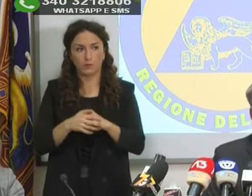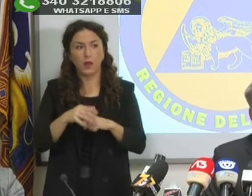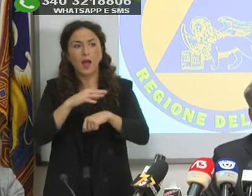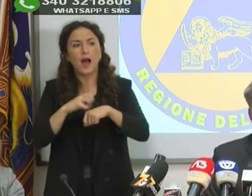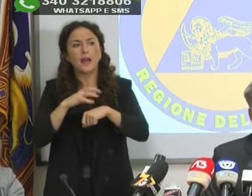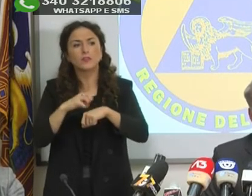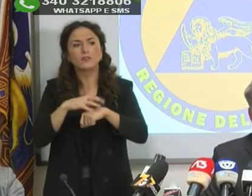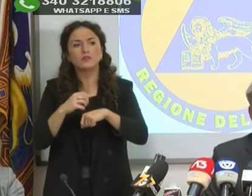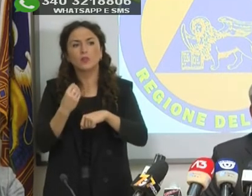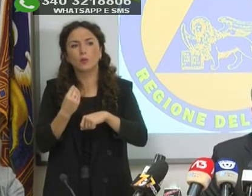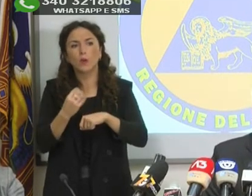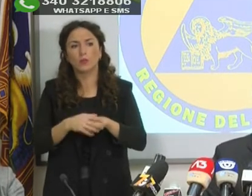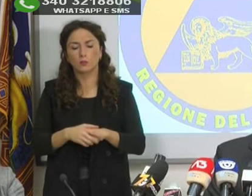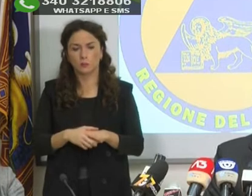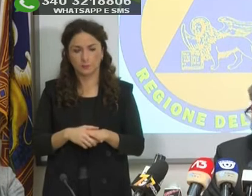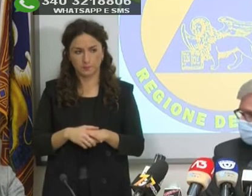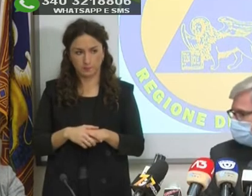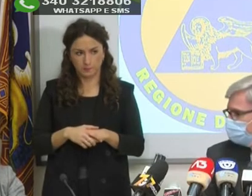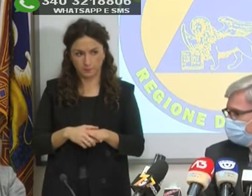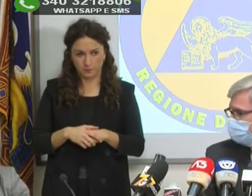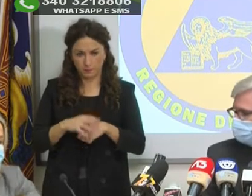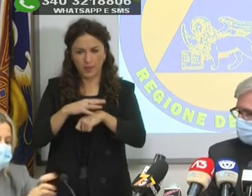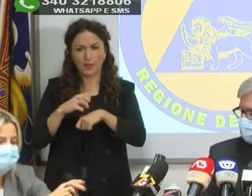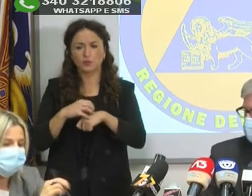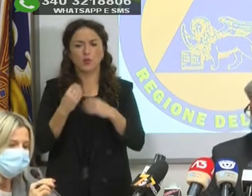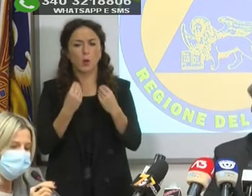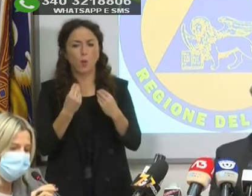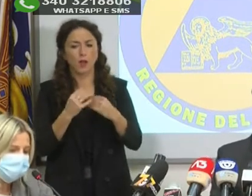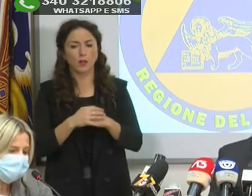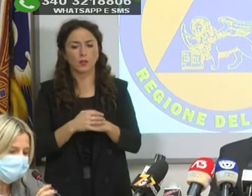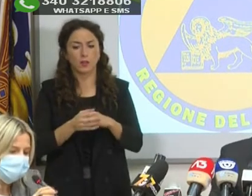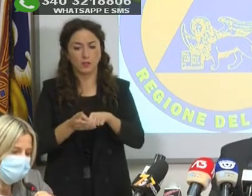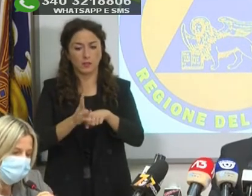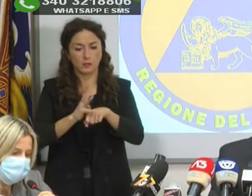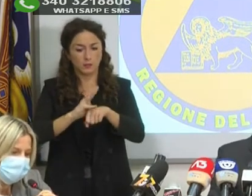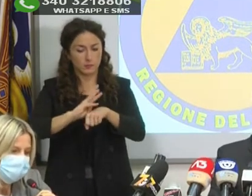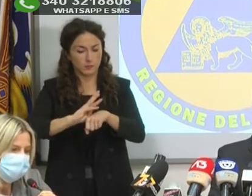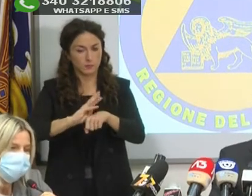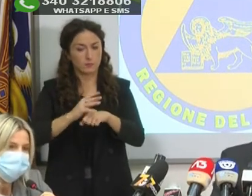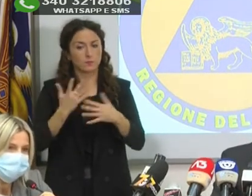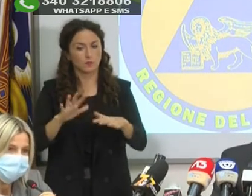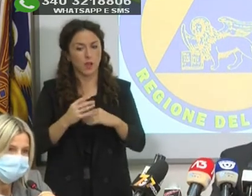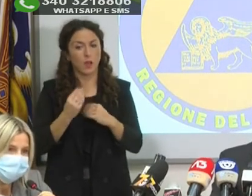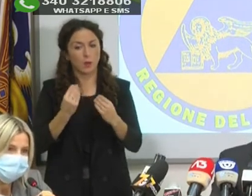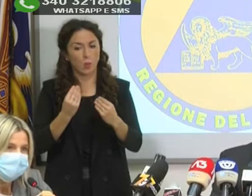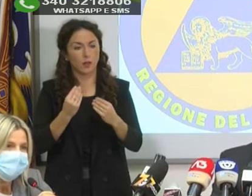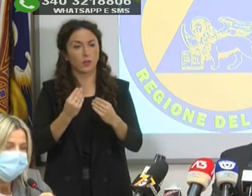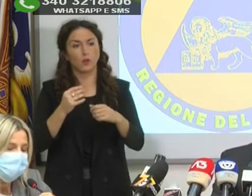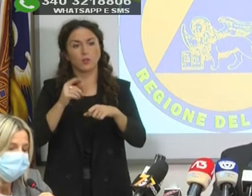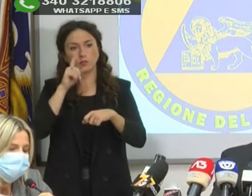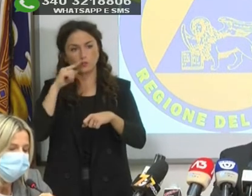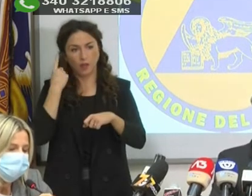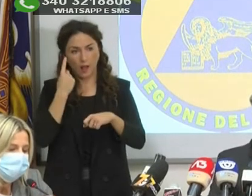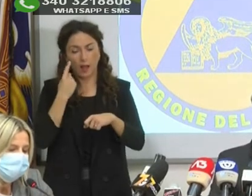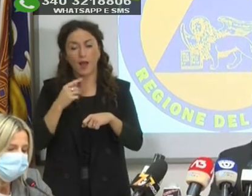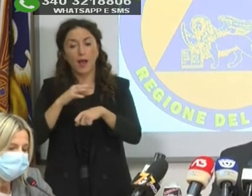cosa scatta? Oh, in quella arancione mi ricordo, scattano... Covid vengono già attivati con quella gialla. Quella gialla. In